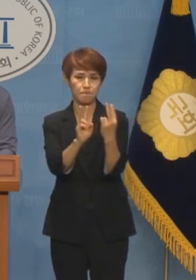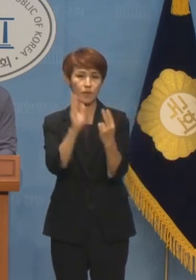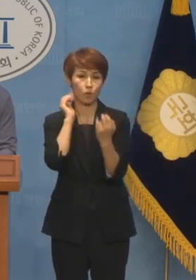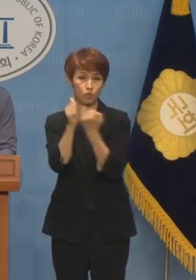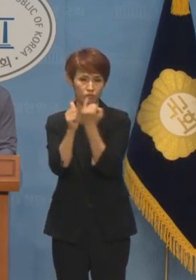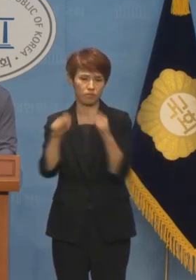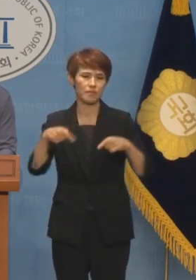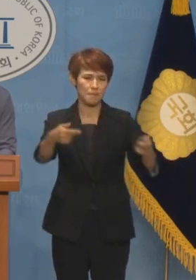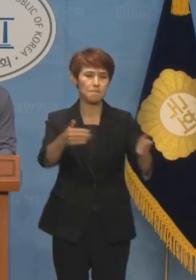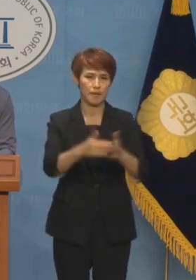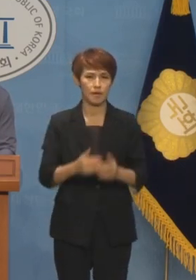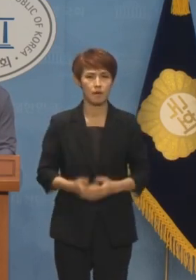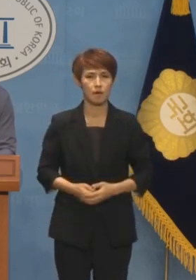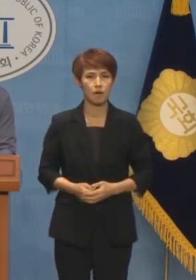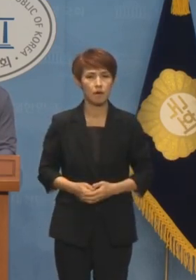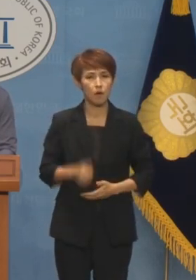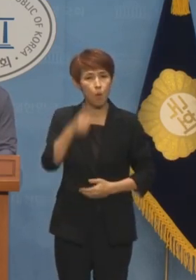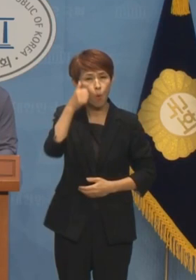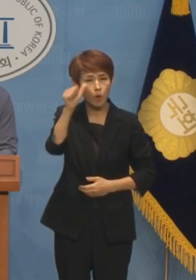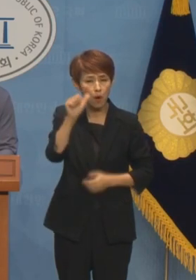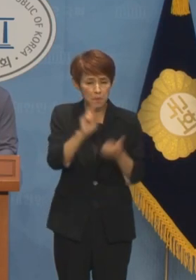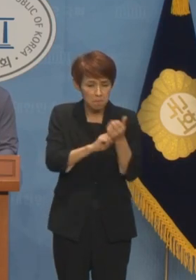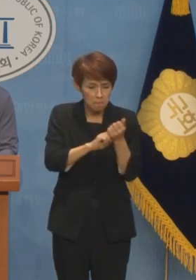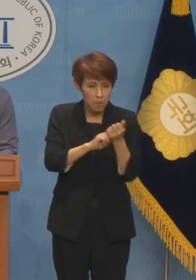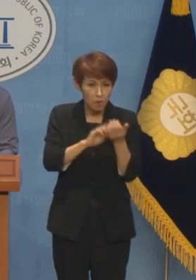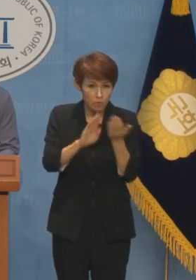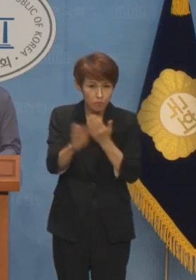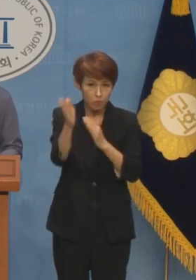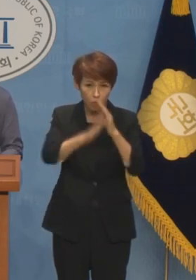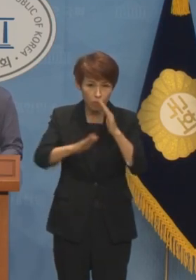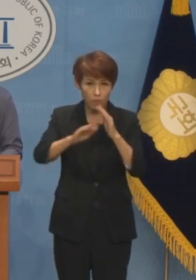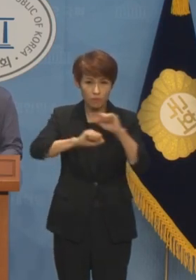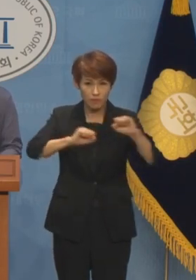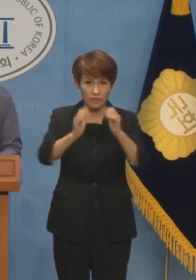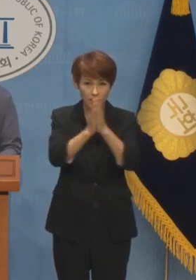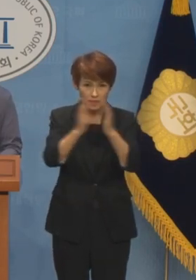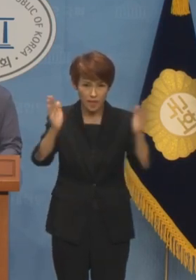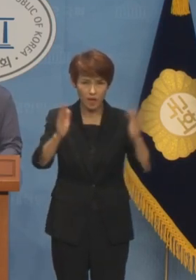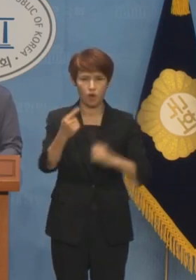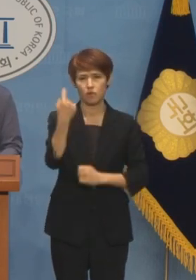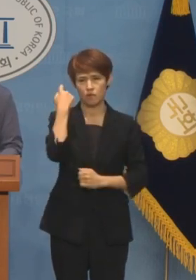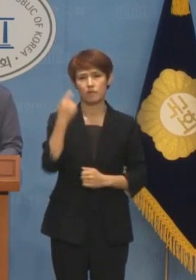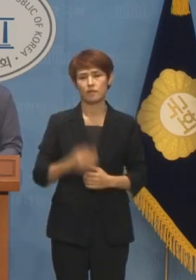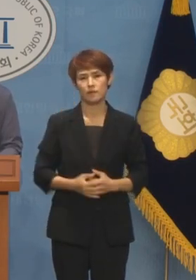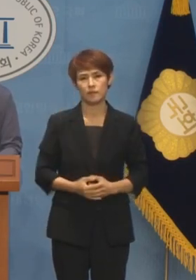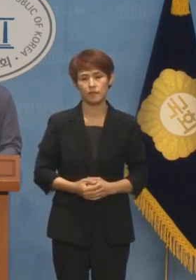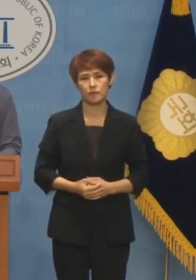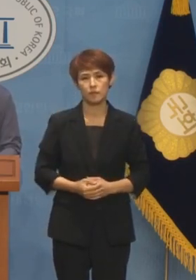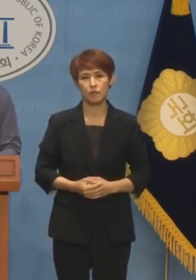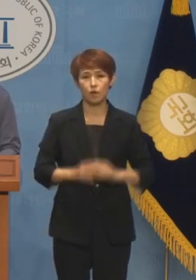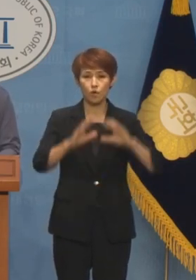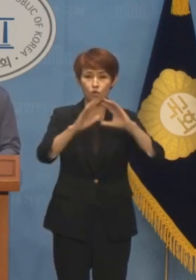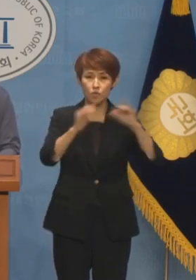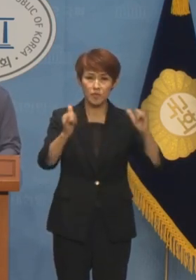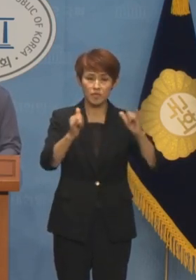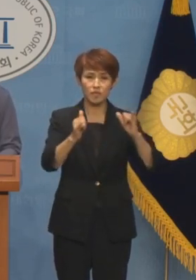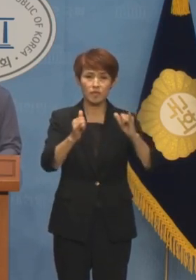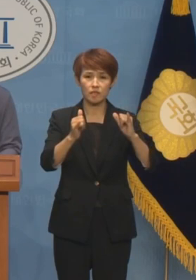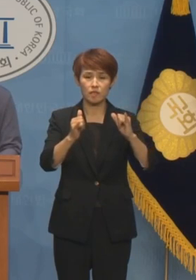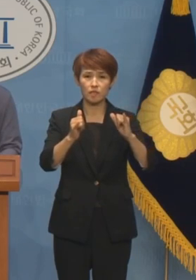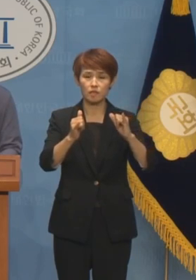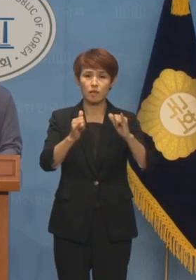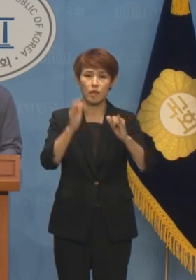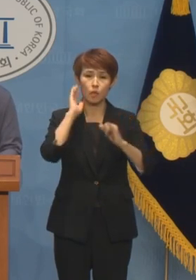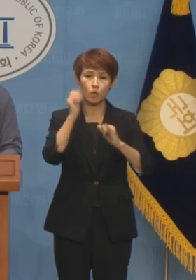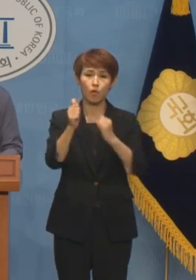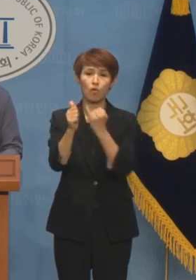참석했습니다. 153일 만에 공개석상 행보입니다. 국민이 투표를 통해 선출한